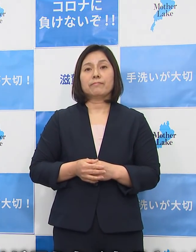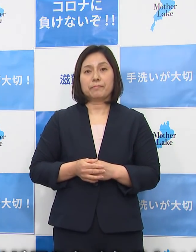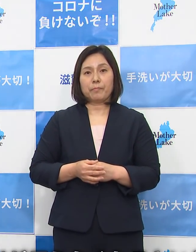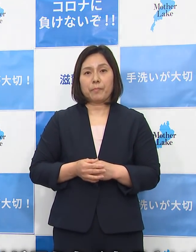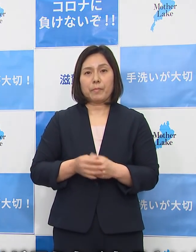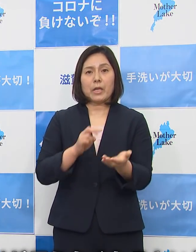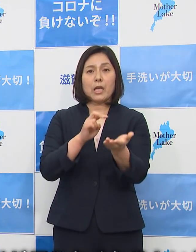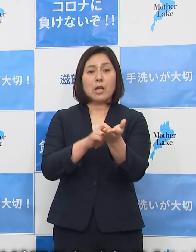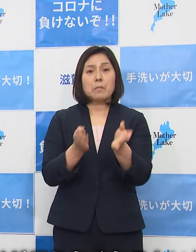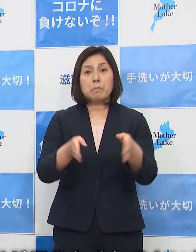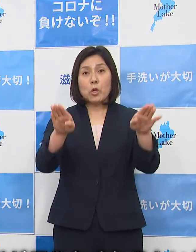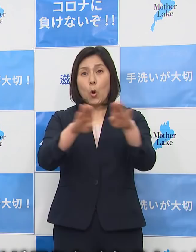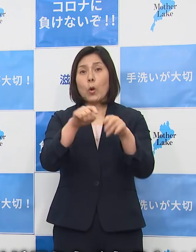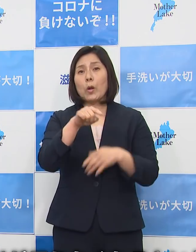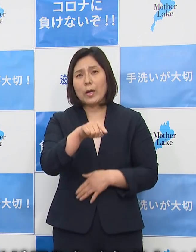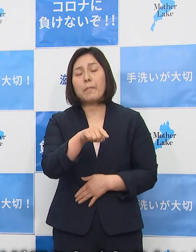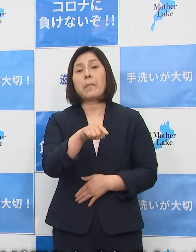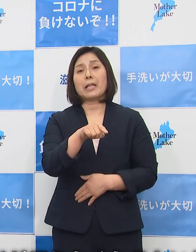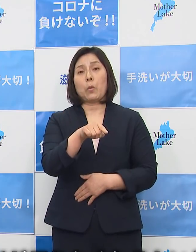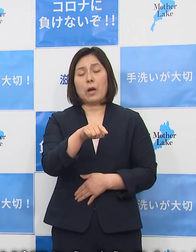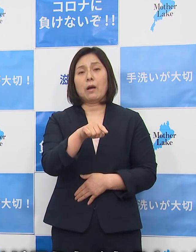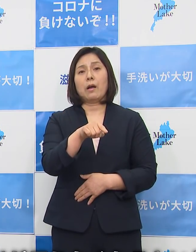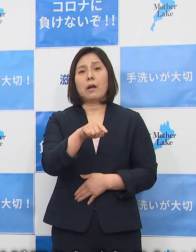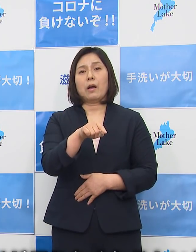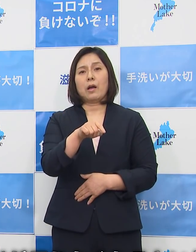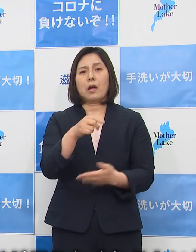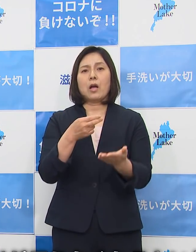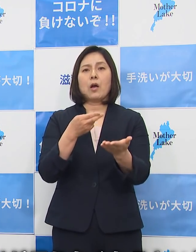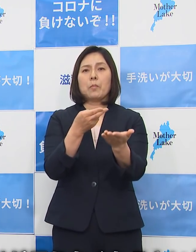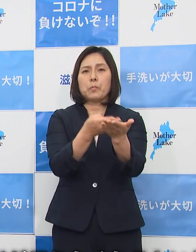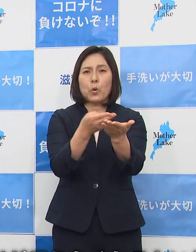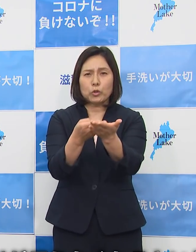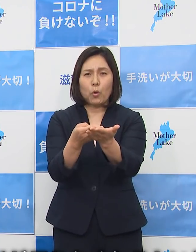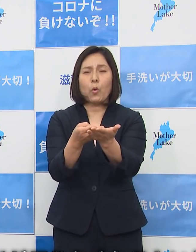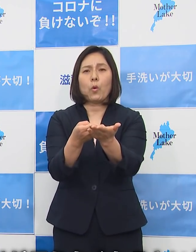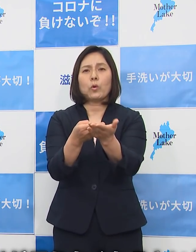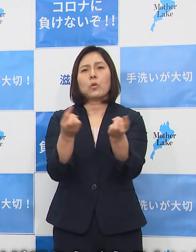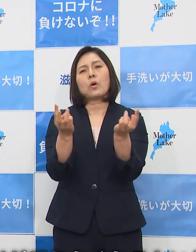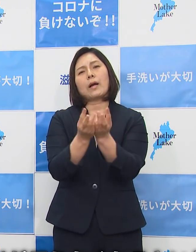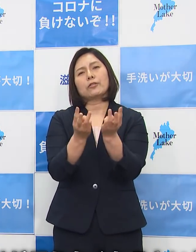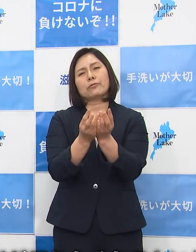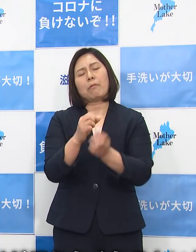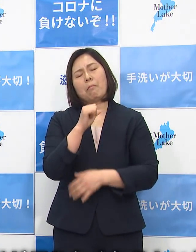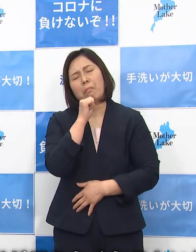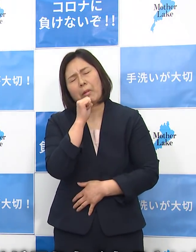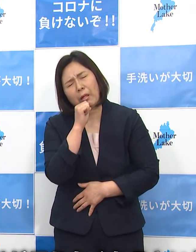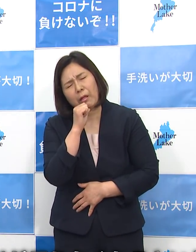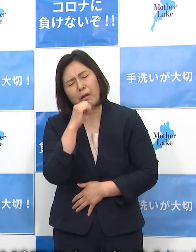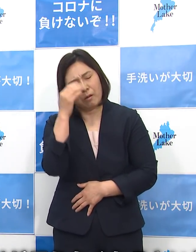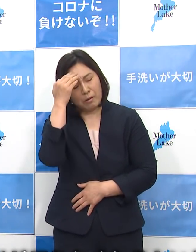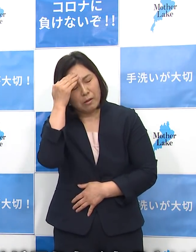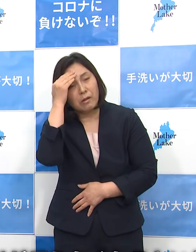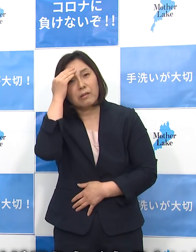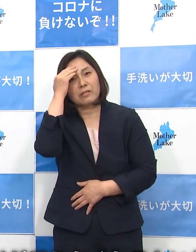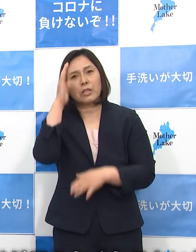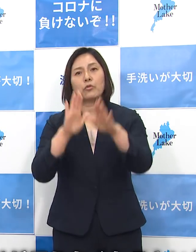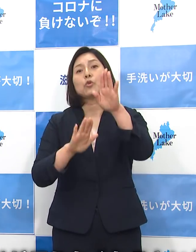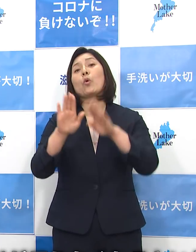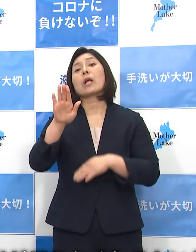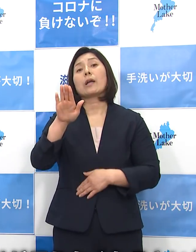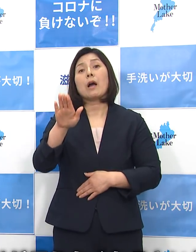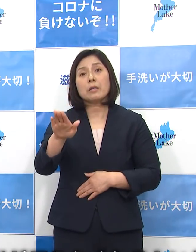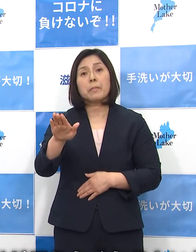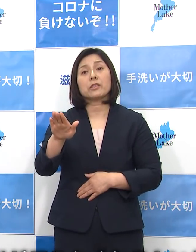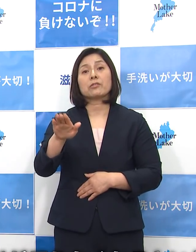医療現場では病床ベッドが足りなくなるという事態が